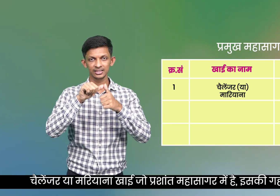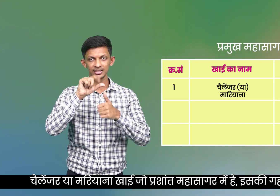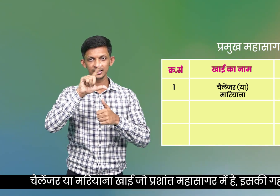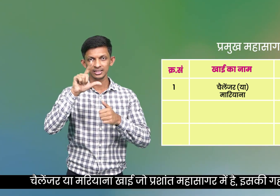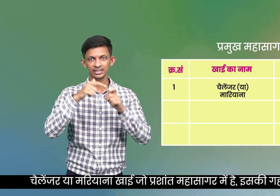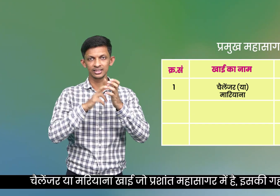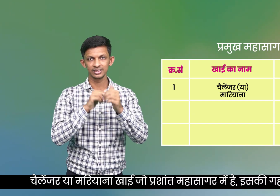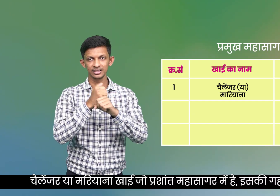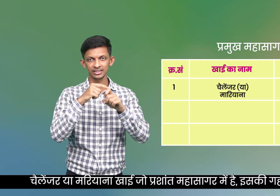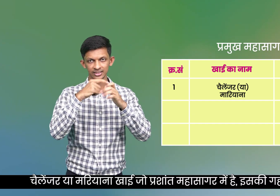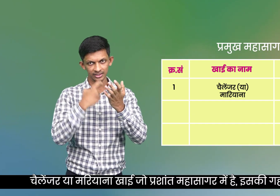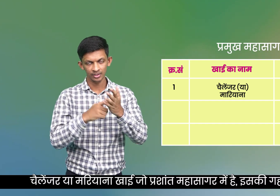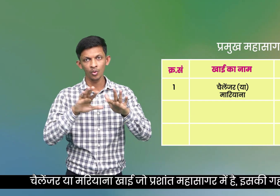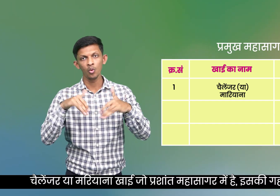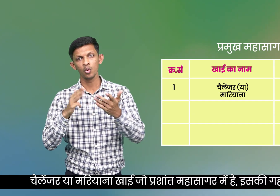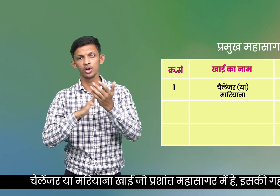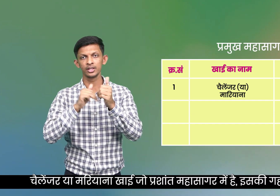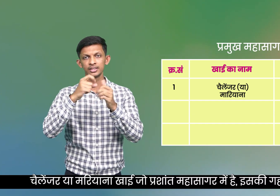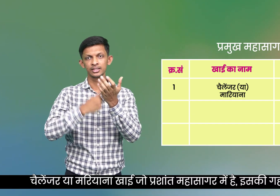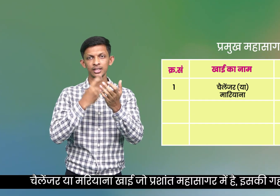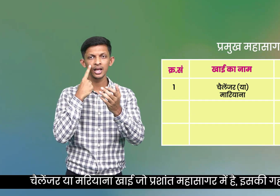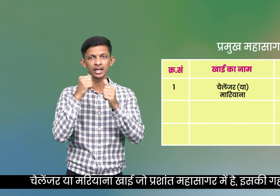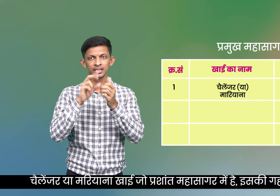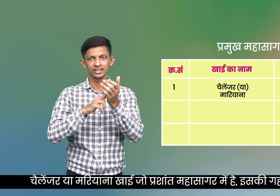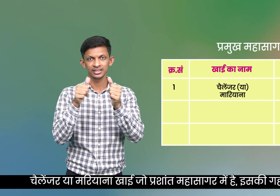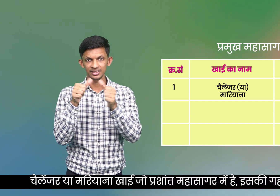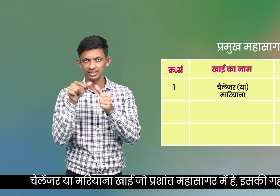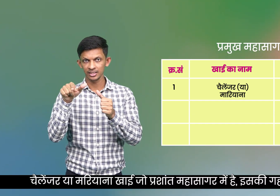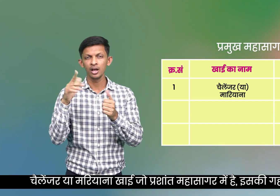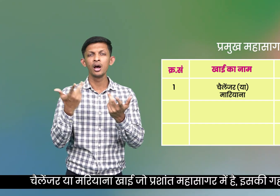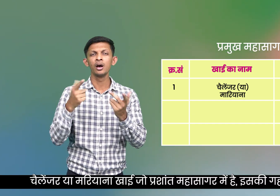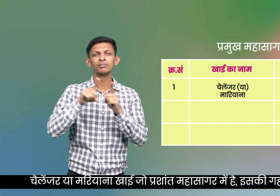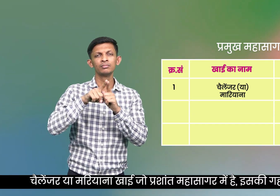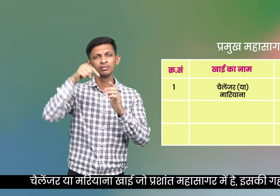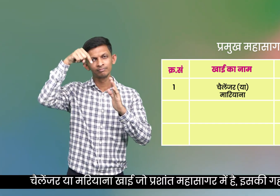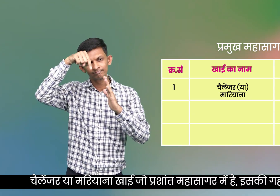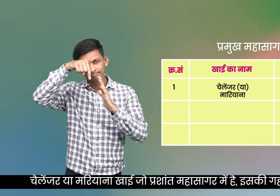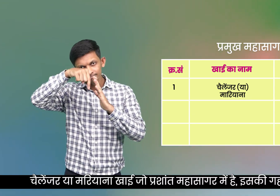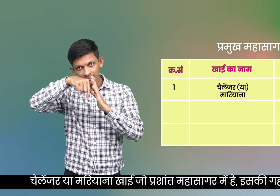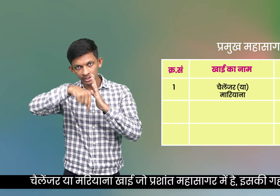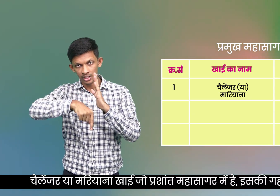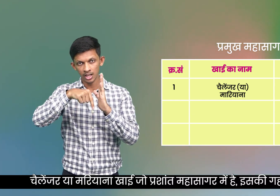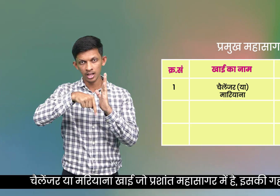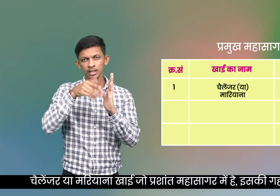चैलेंजर या मरियाना खाई जो प्रशांत महासागर में है, इसकी गहराई